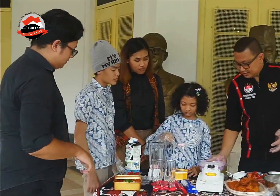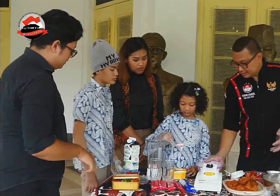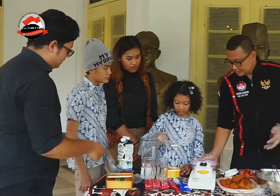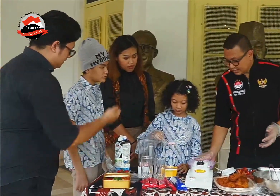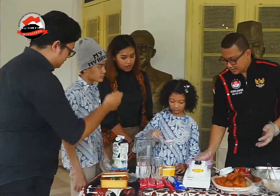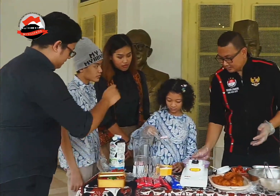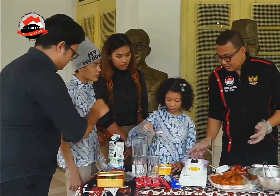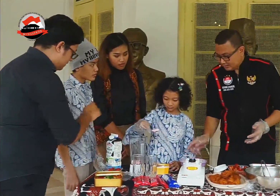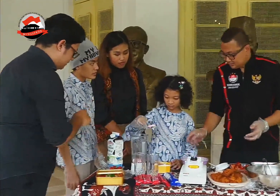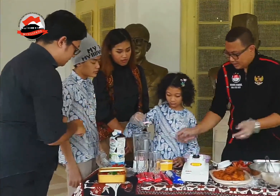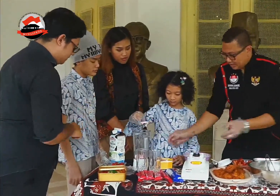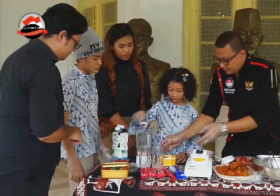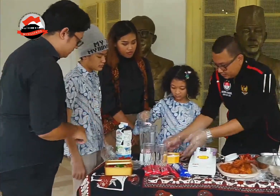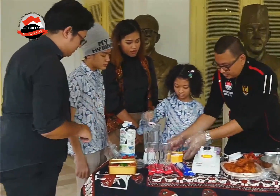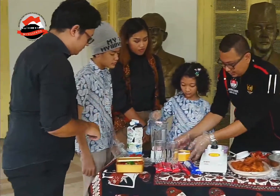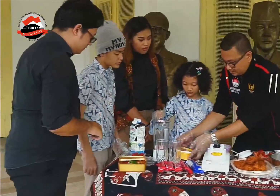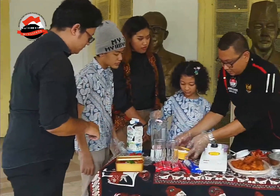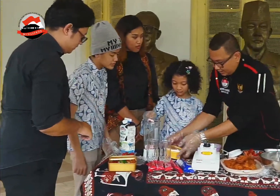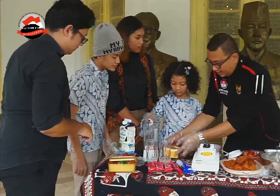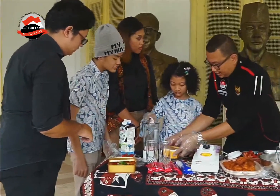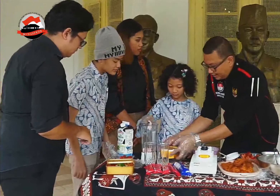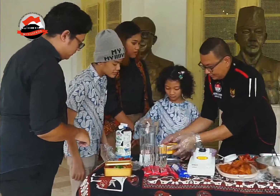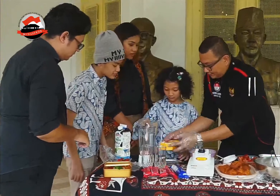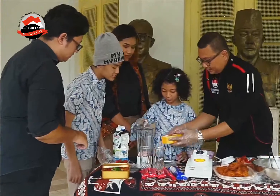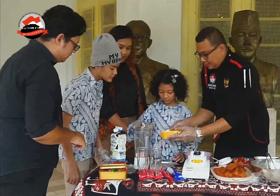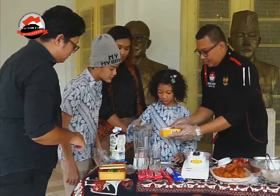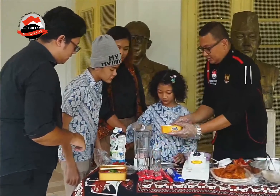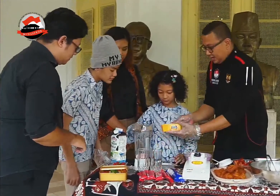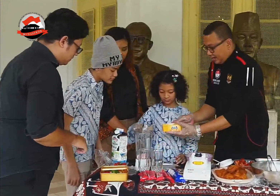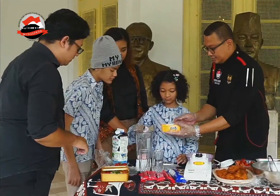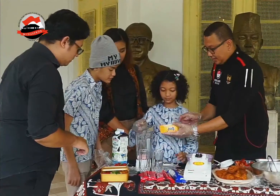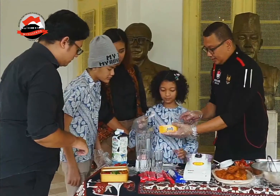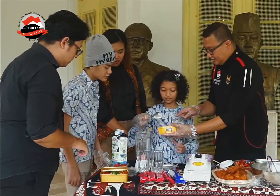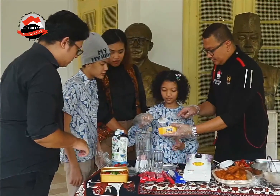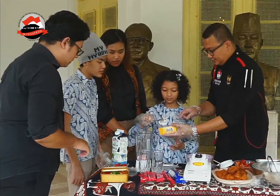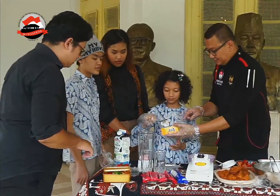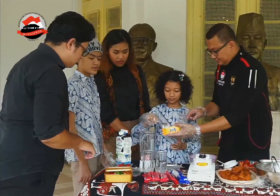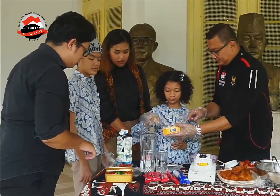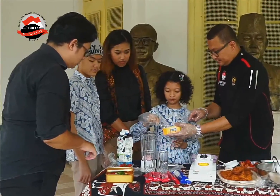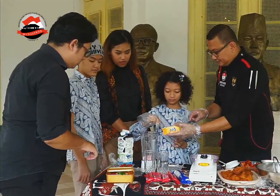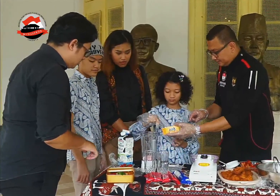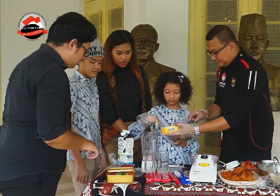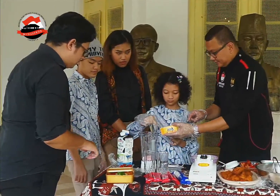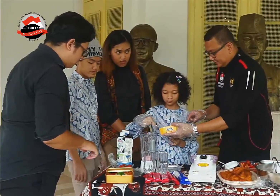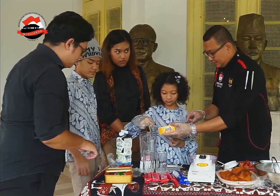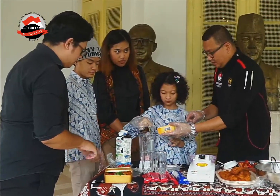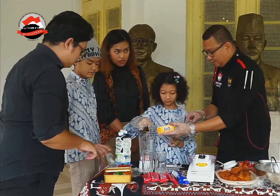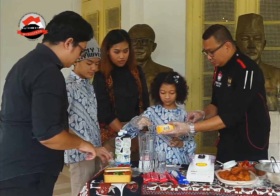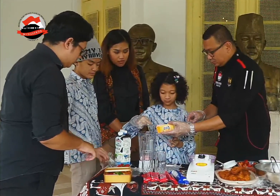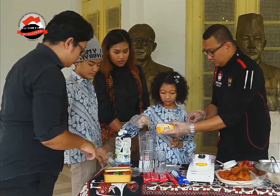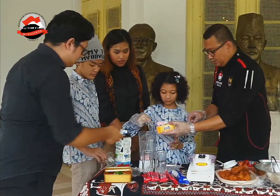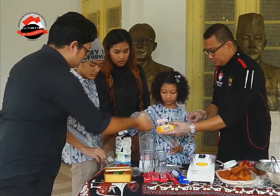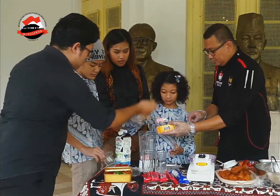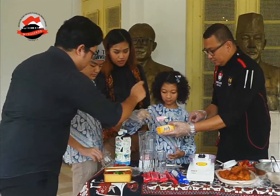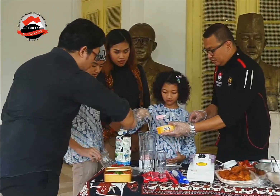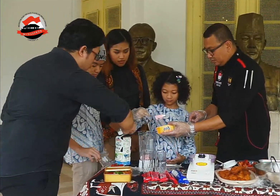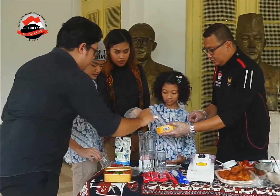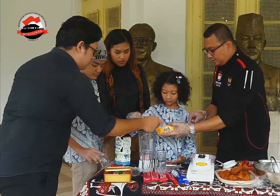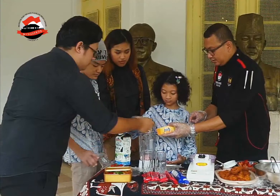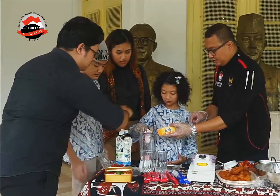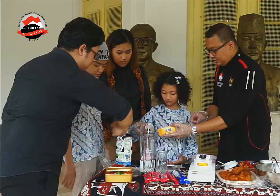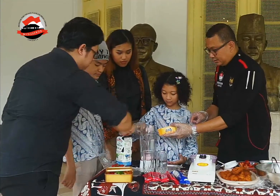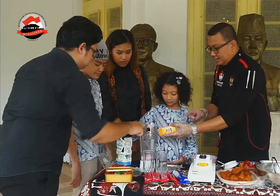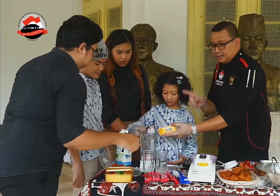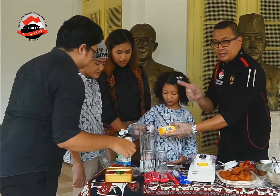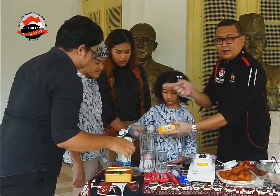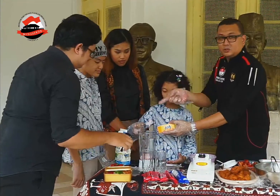Nah, di sini sangat sangat bagus sekali buat anak-anak karena sehat sekali. Ayo masuk semua.